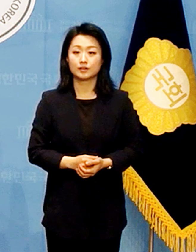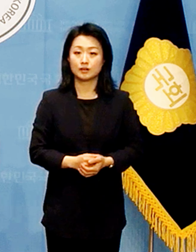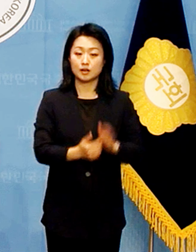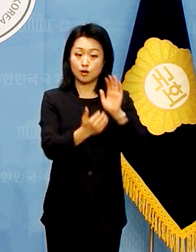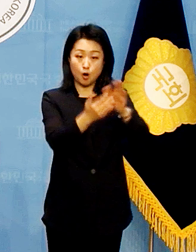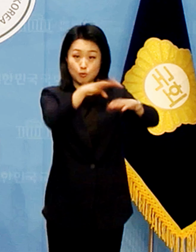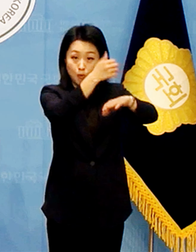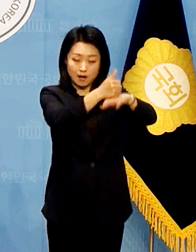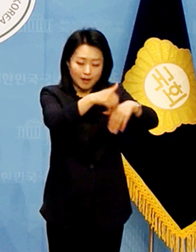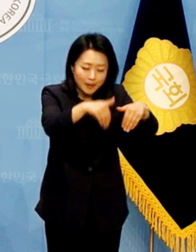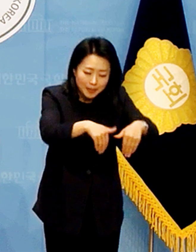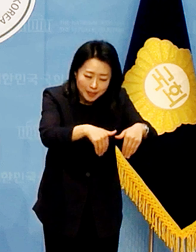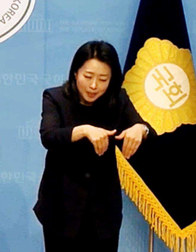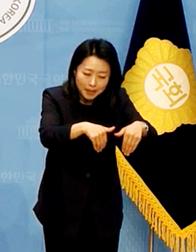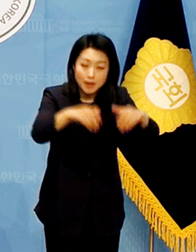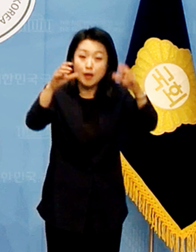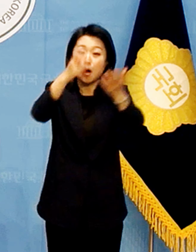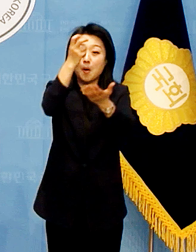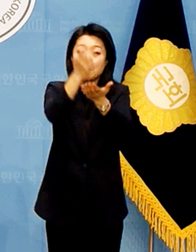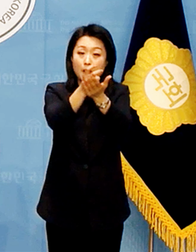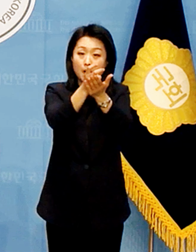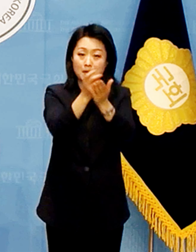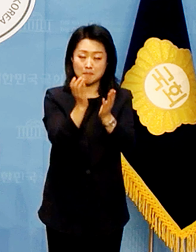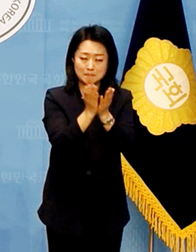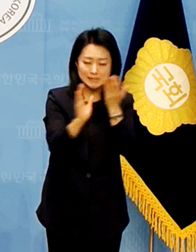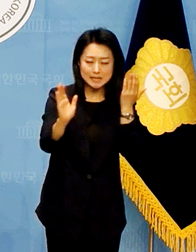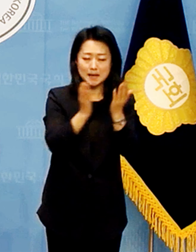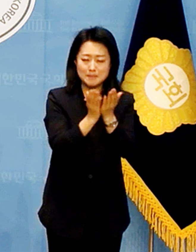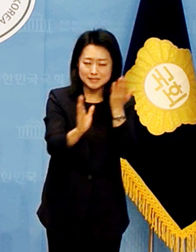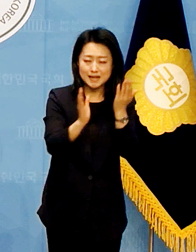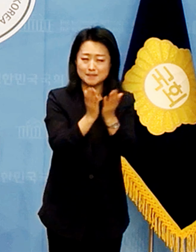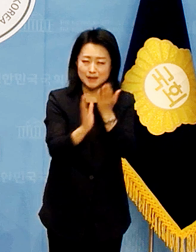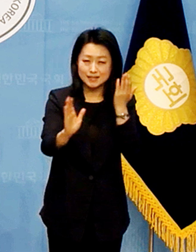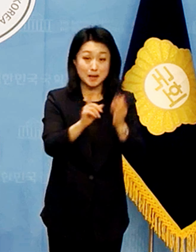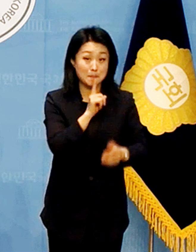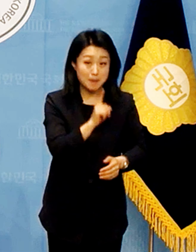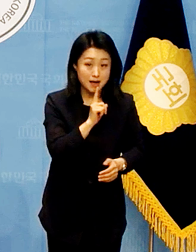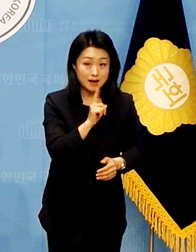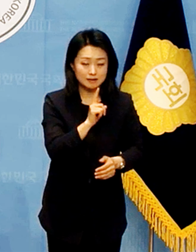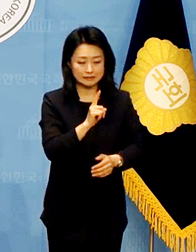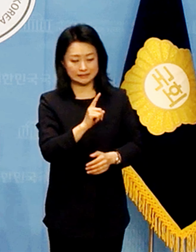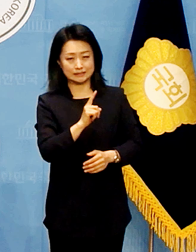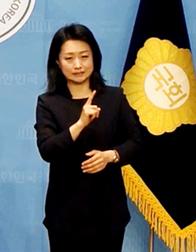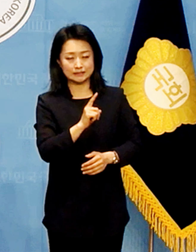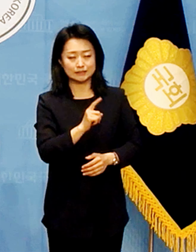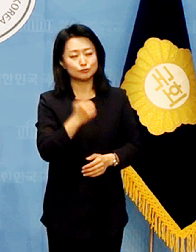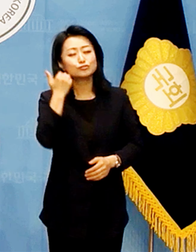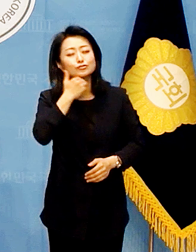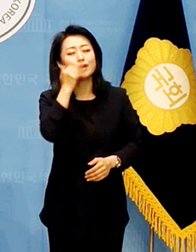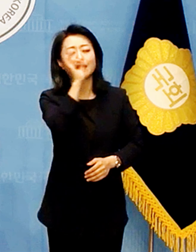거부왕의 신하들은 헌법에 위배된다 운운하고 있지만 그렇게 볼 국민은 소수인 것